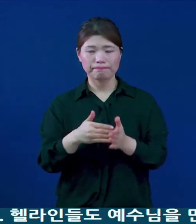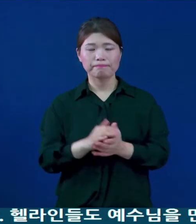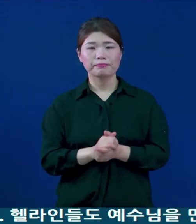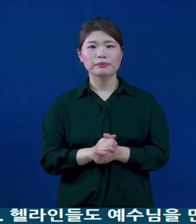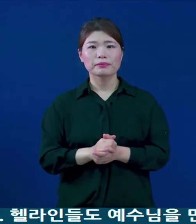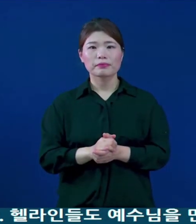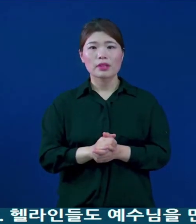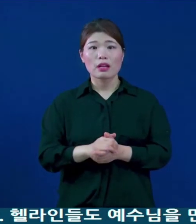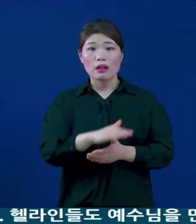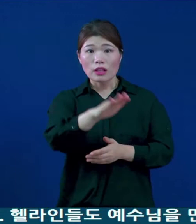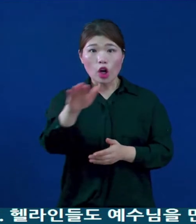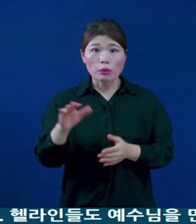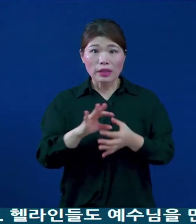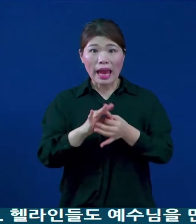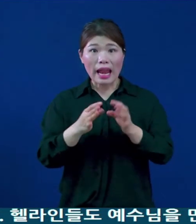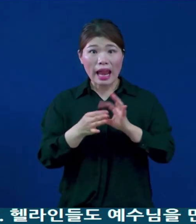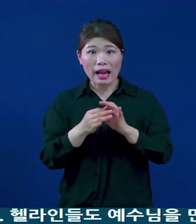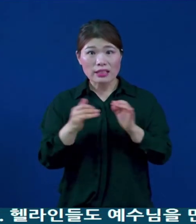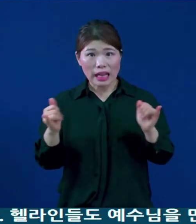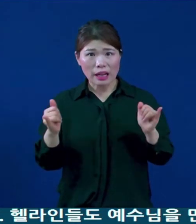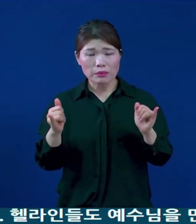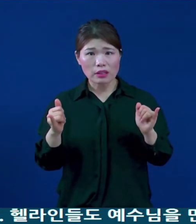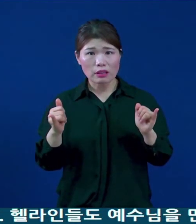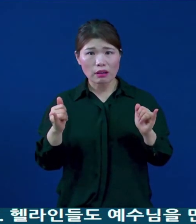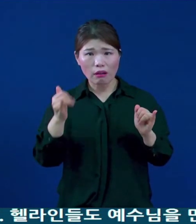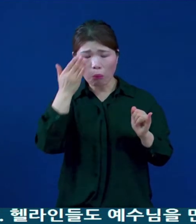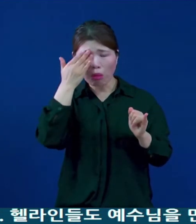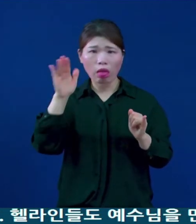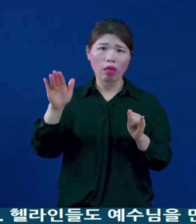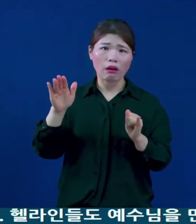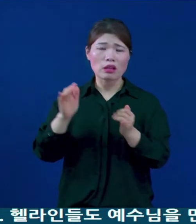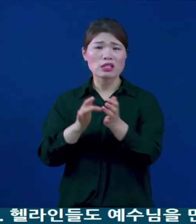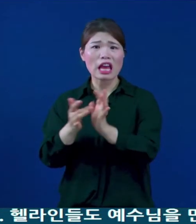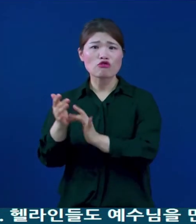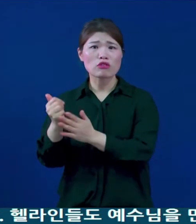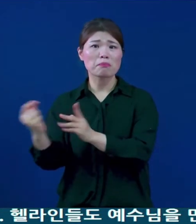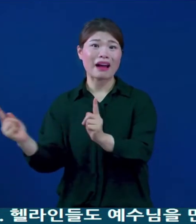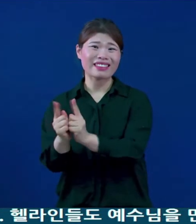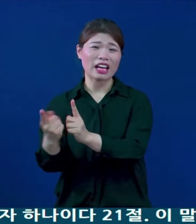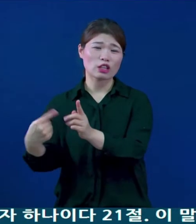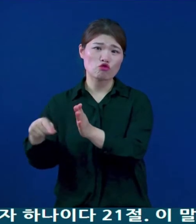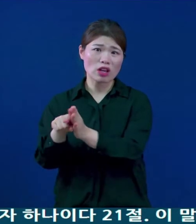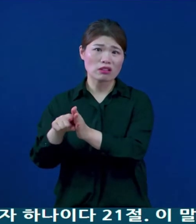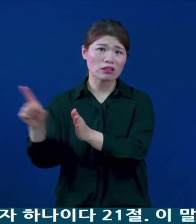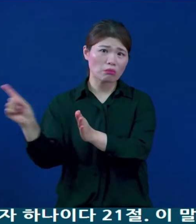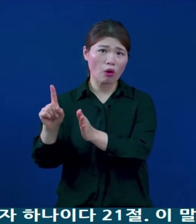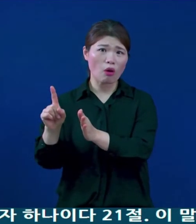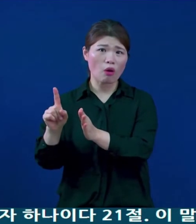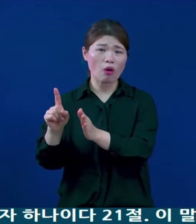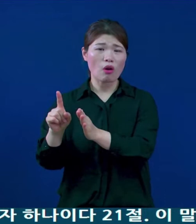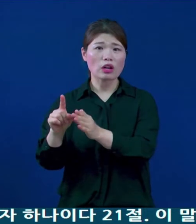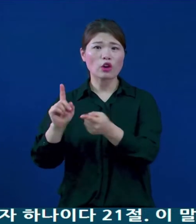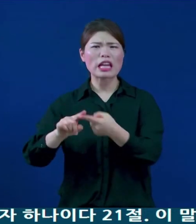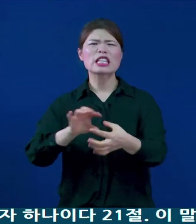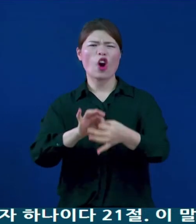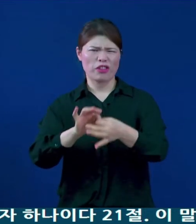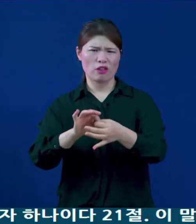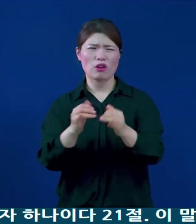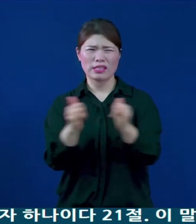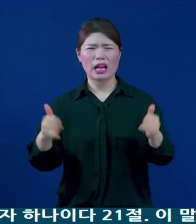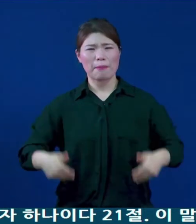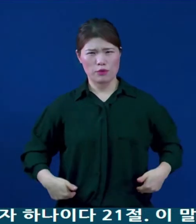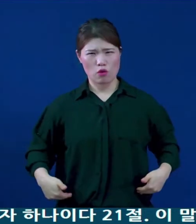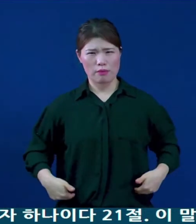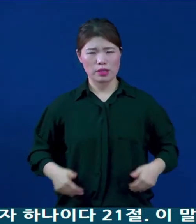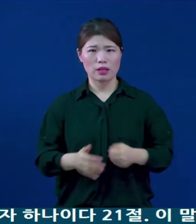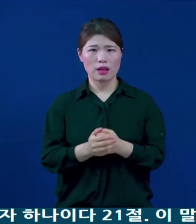여러분, 헬라 사람들이 생면부지에 예수님을 만나려면 중간에 다리를 놓아주는 사람이 있어야 되겠죠.